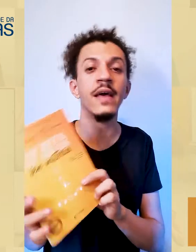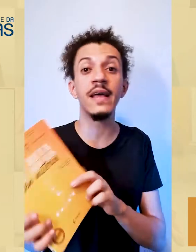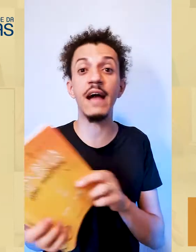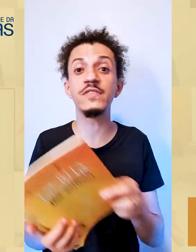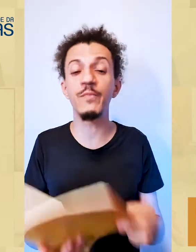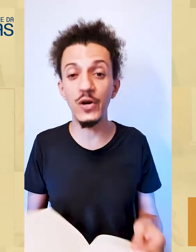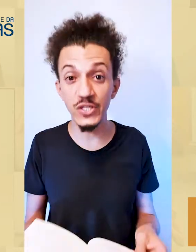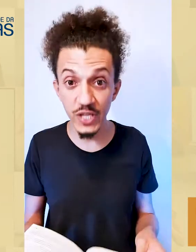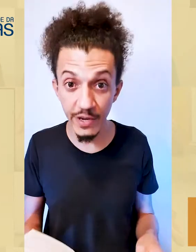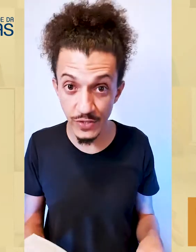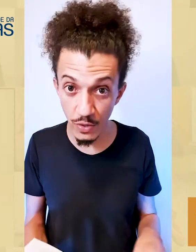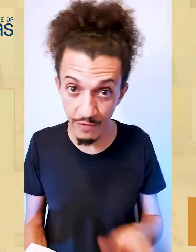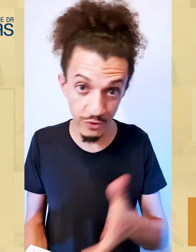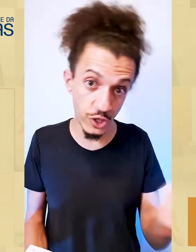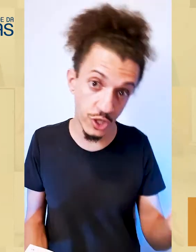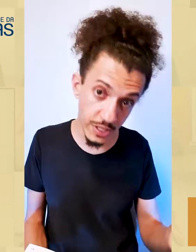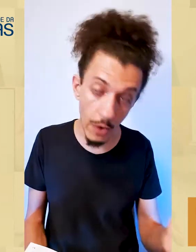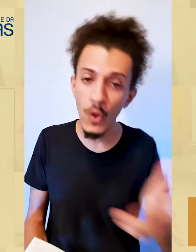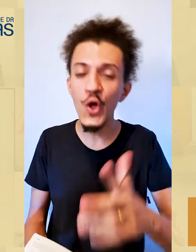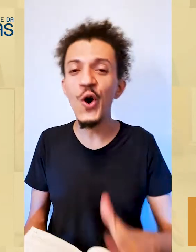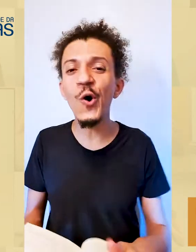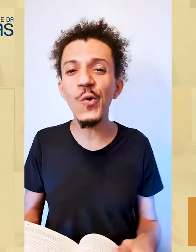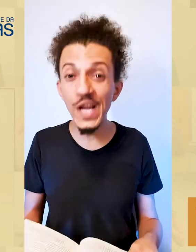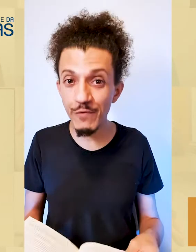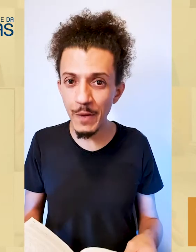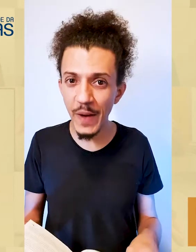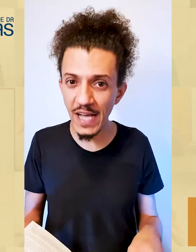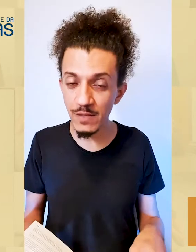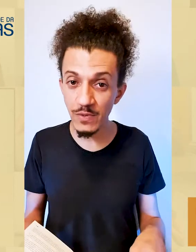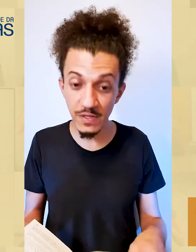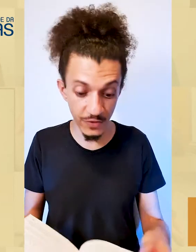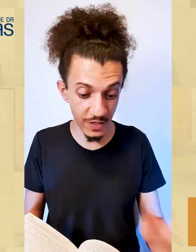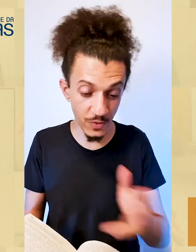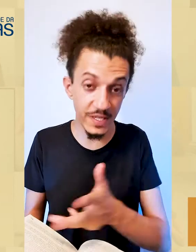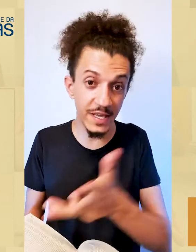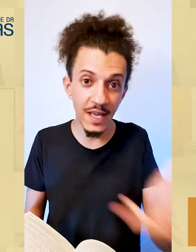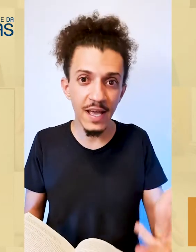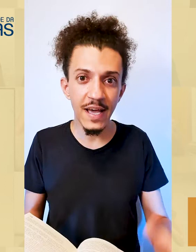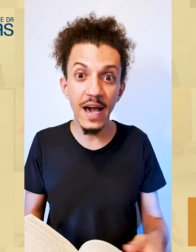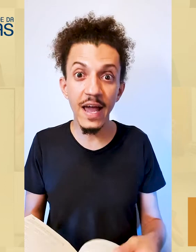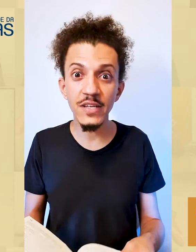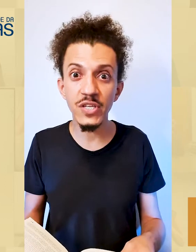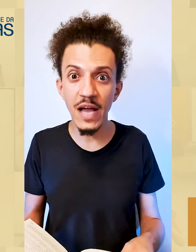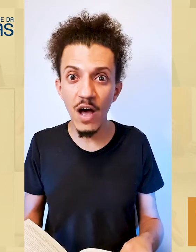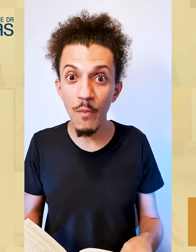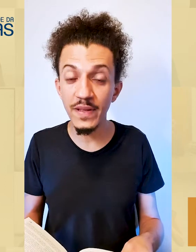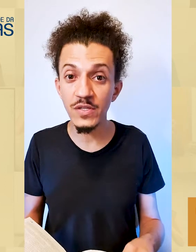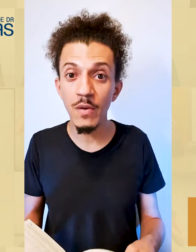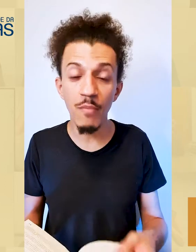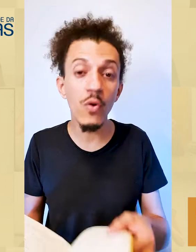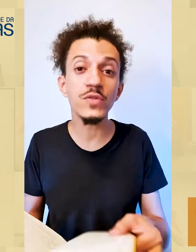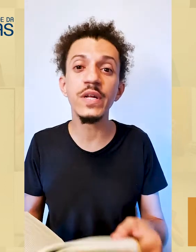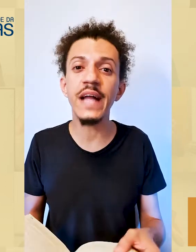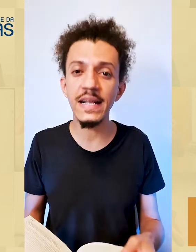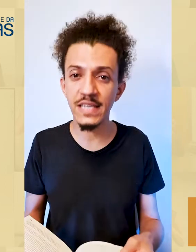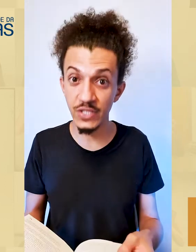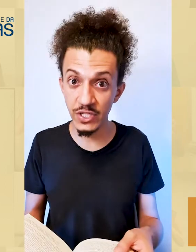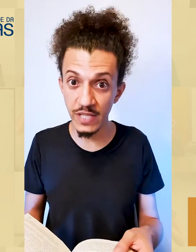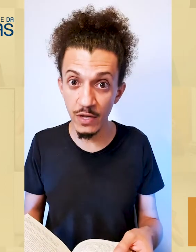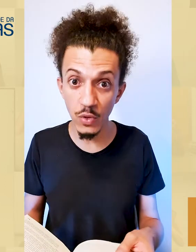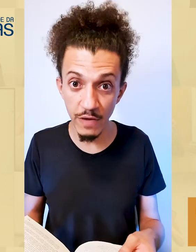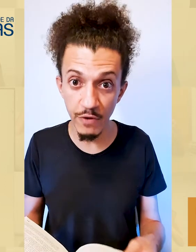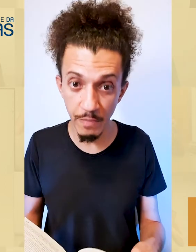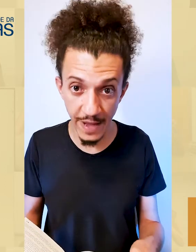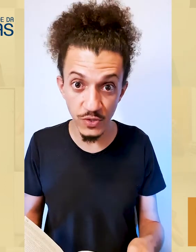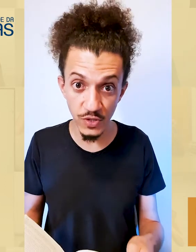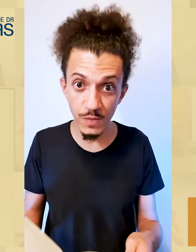universidadedalibras.com.br e lá você pode adquirir o seu livro digital ou livro impresso, se você conseguir garantir lá uma das poucas unidades que a gente